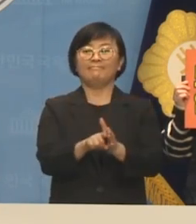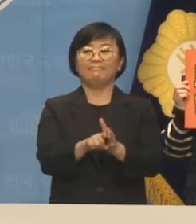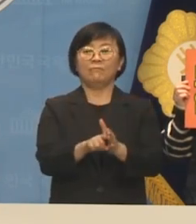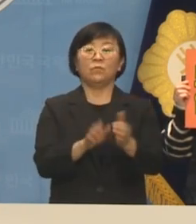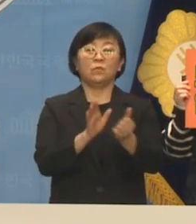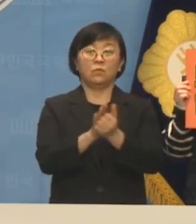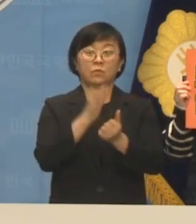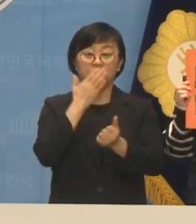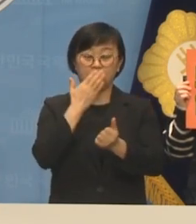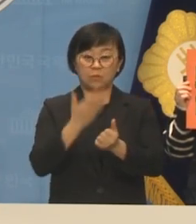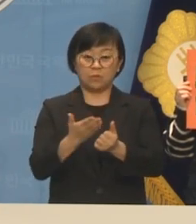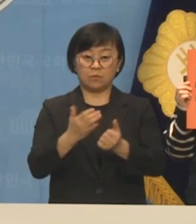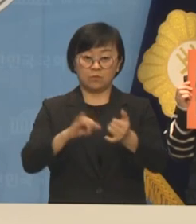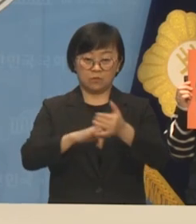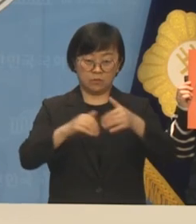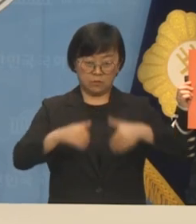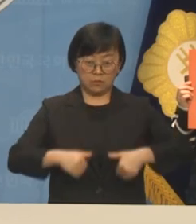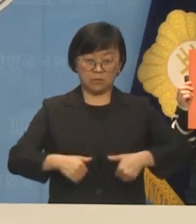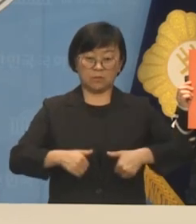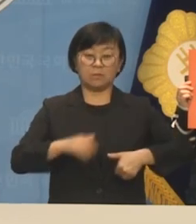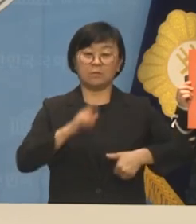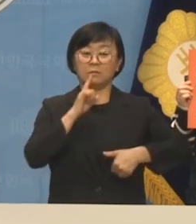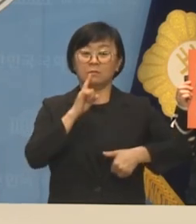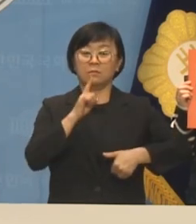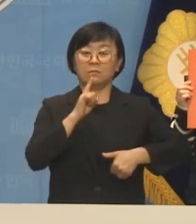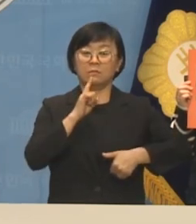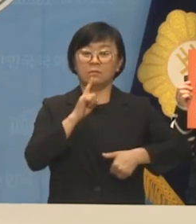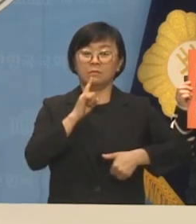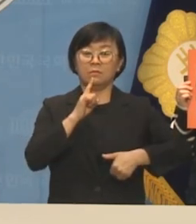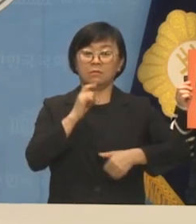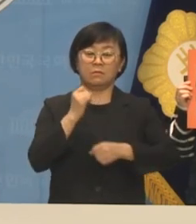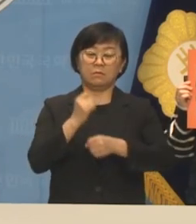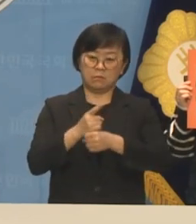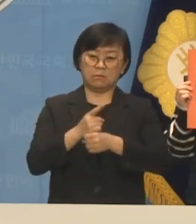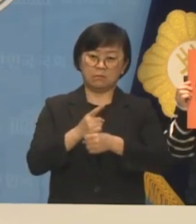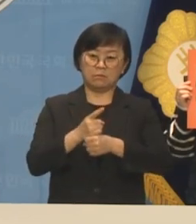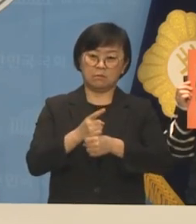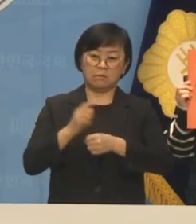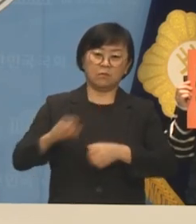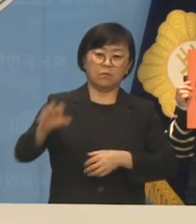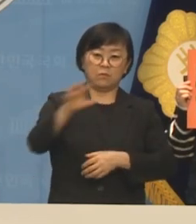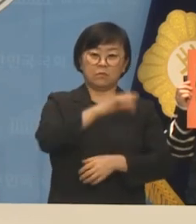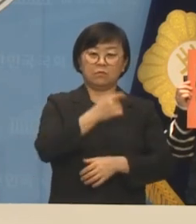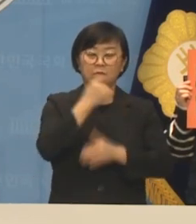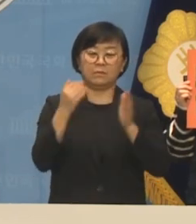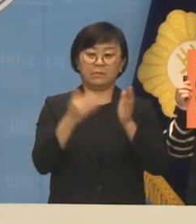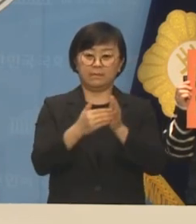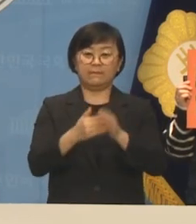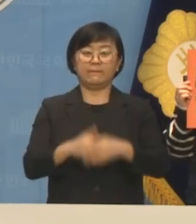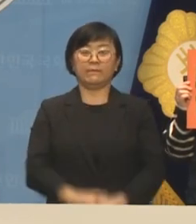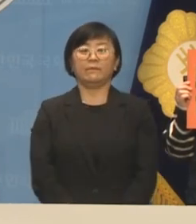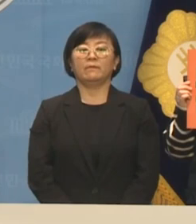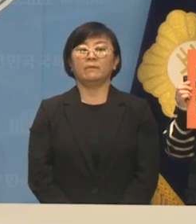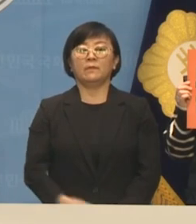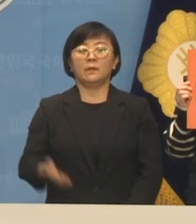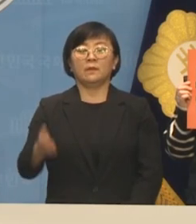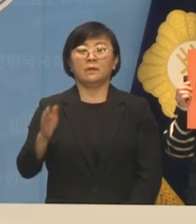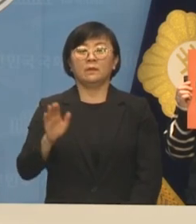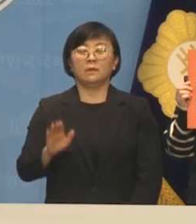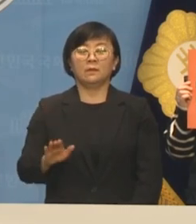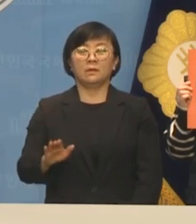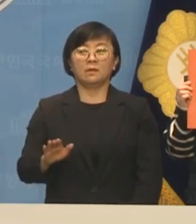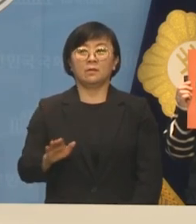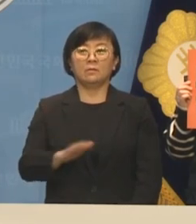도움이 되고 반드시 필요한 일이라고 하는 것은 이미 여러 곳에서 확인이 된 바가 있습니다. 그것을